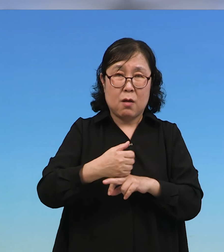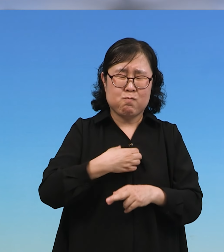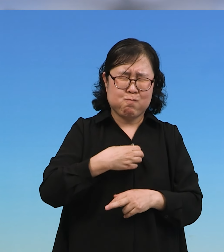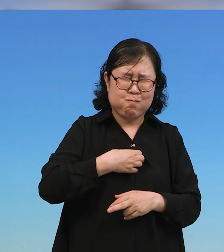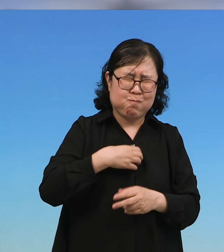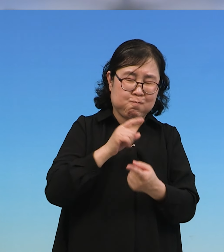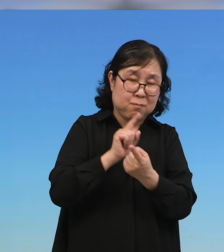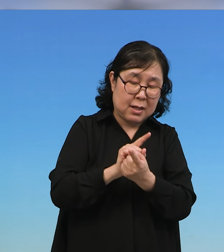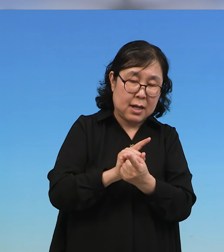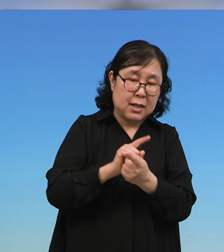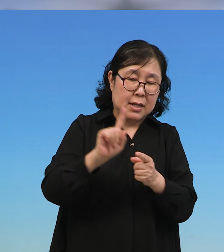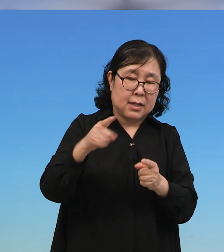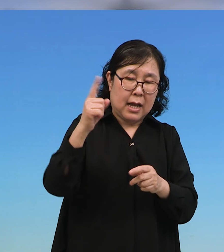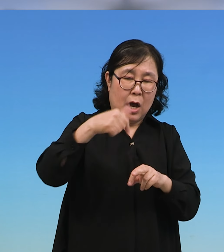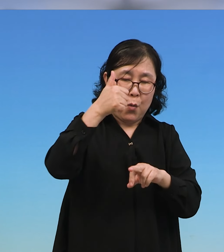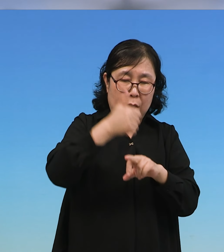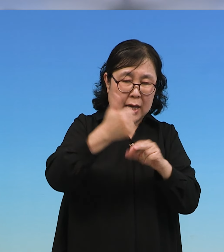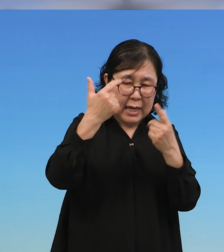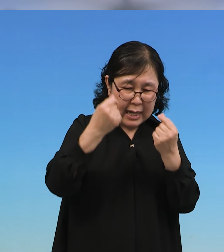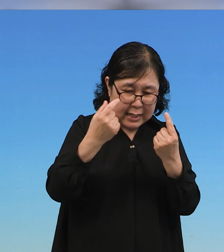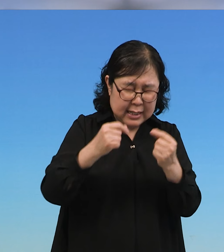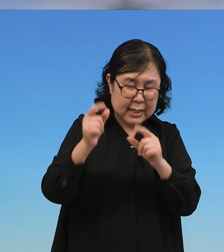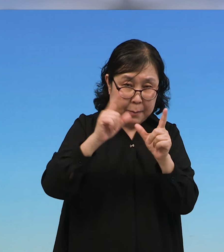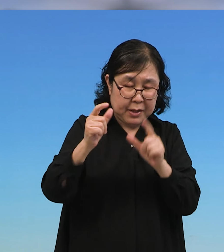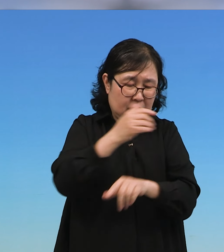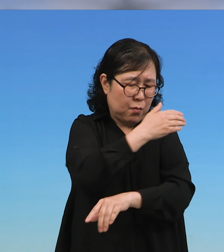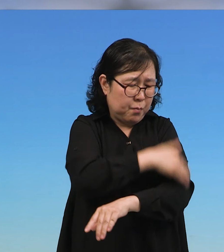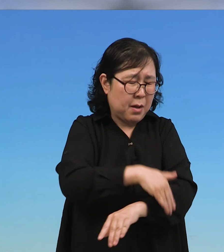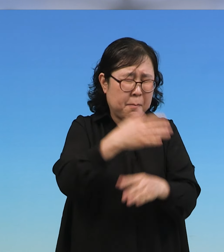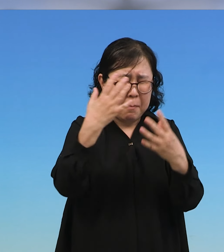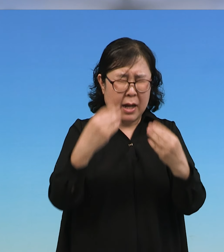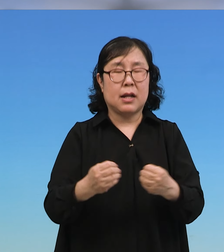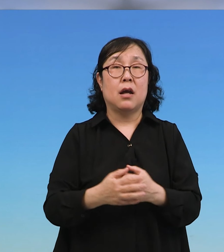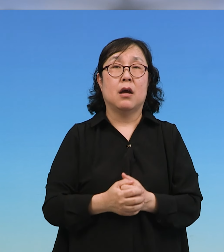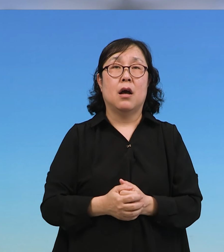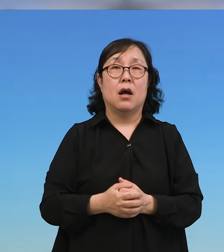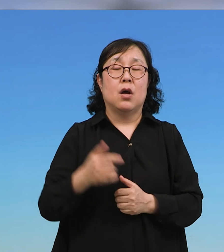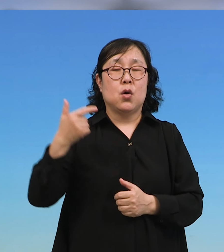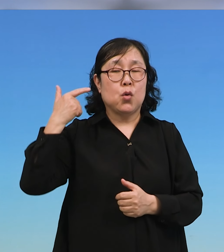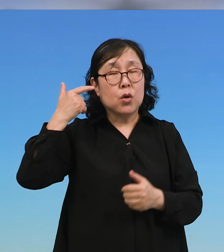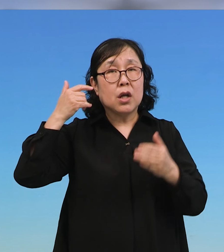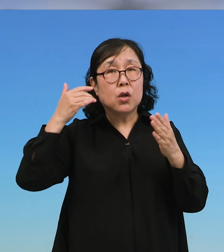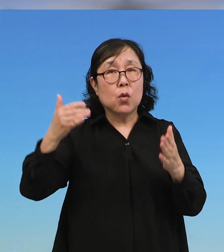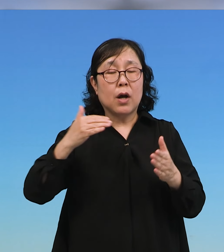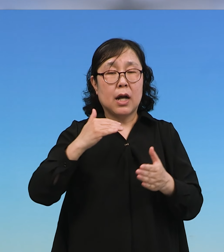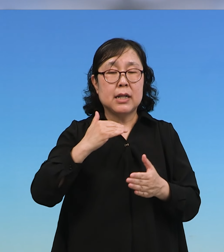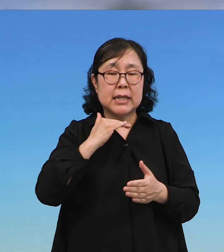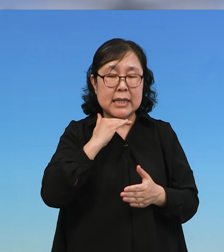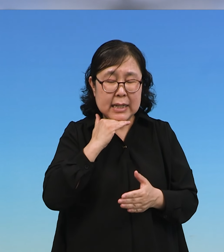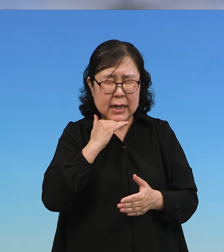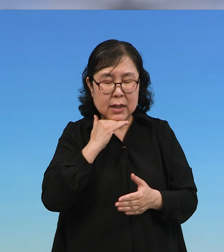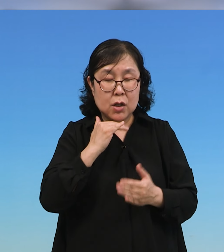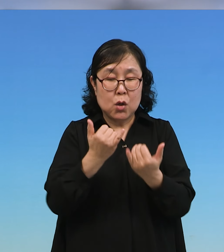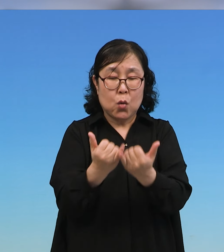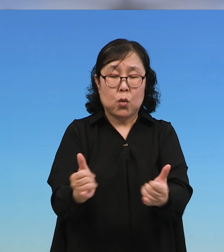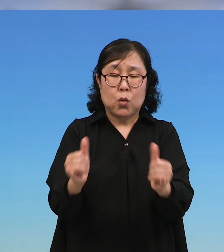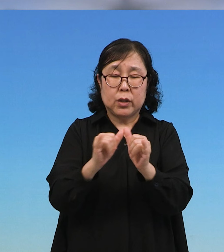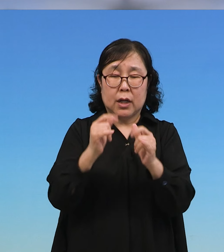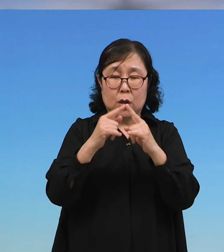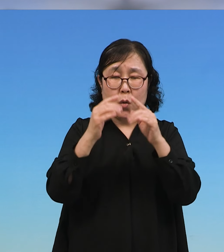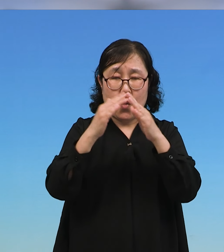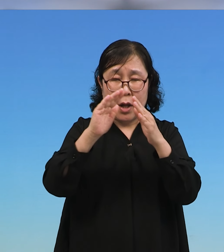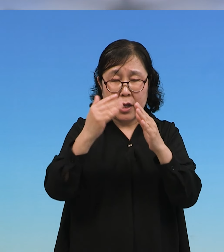당하는 다윗과 같이 살고 있습니다. 거절감이 많습니다. 이 아이들이 엿새 동안 기다리는 공동체 교회가 되기